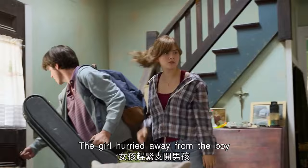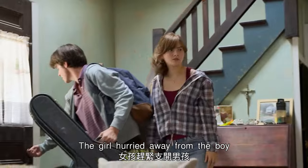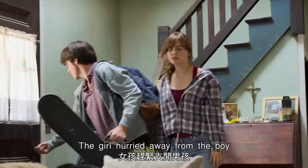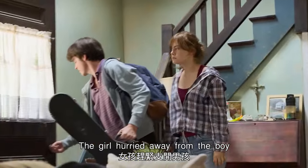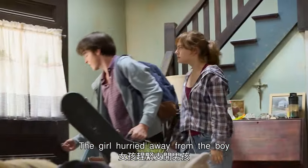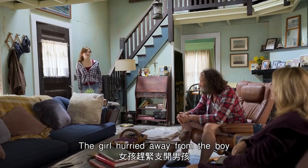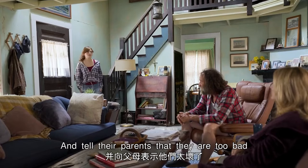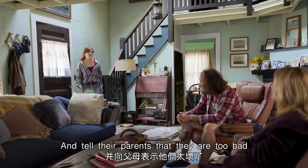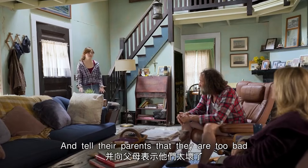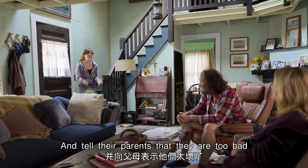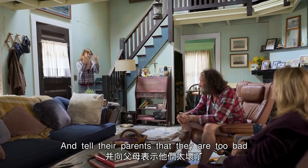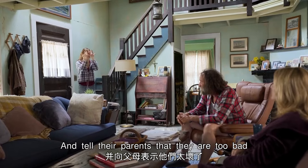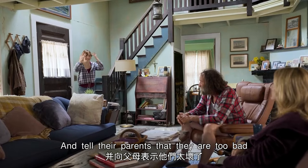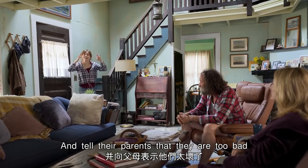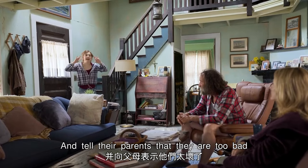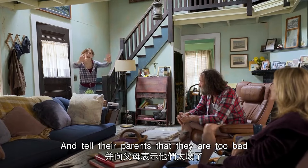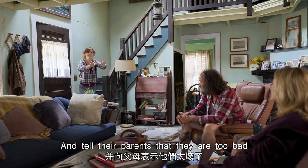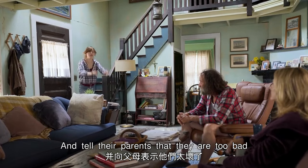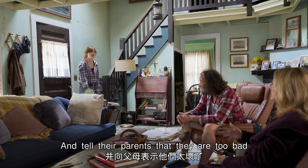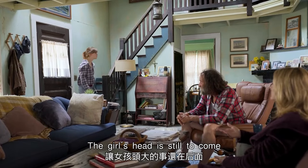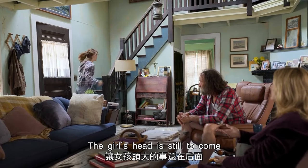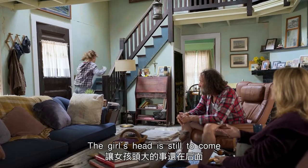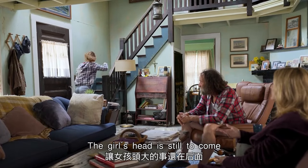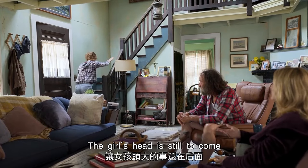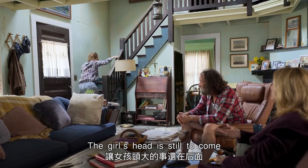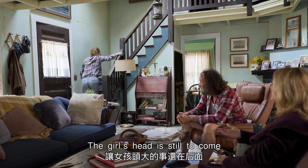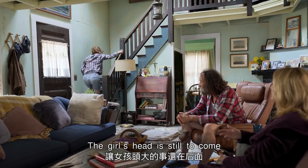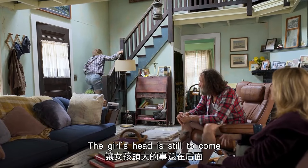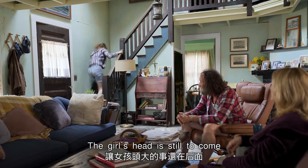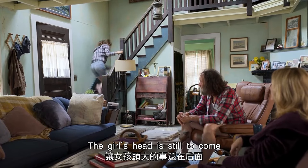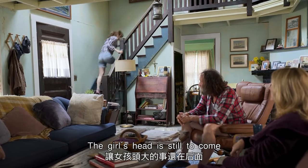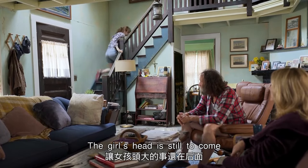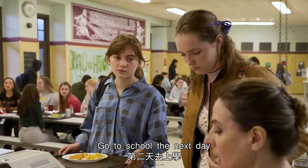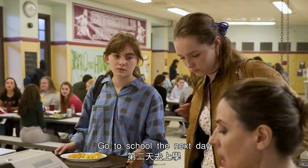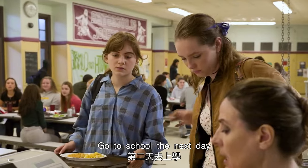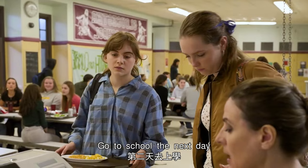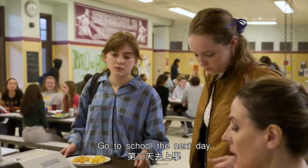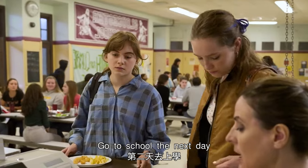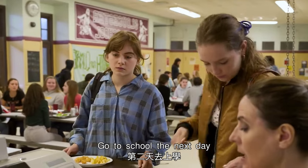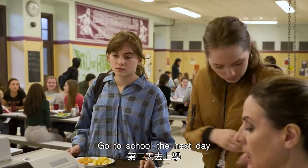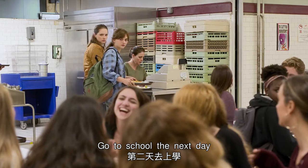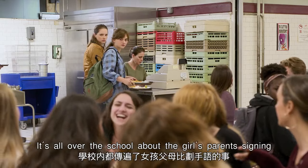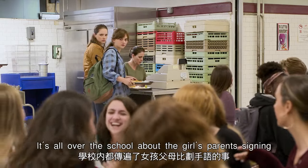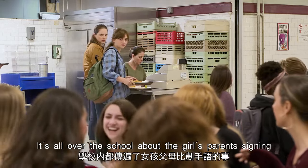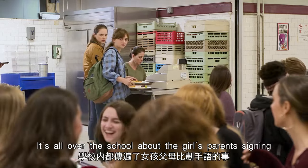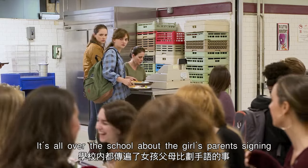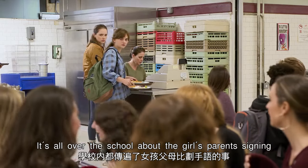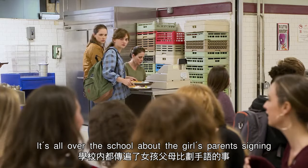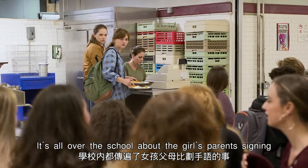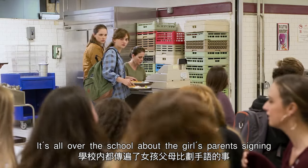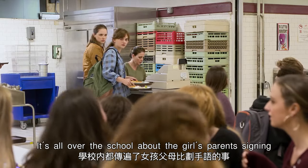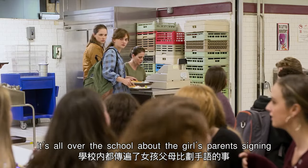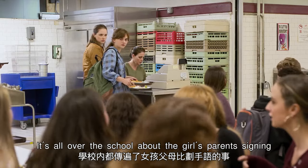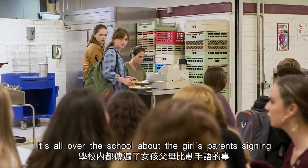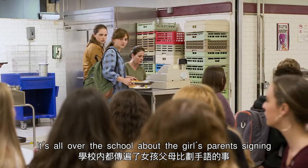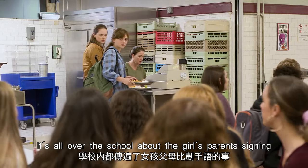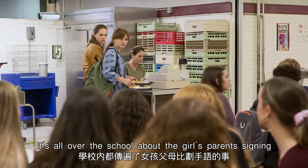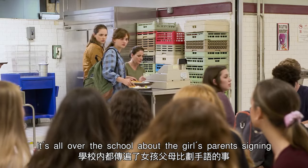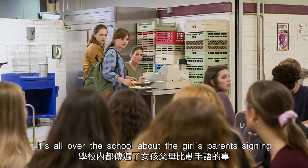支开男孩并向父母表示他们太坏了让女孩头大的事还在后面第二天去上学学校内都传遍了女孩父母比划手语的